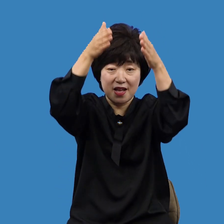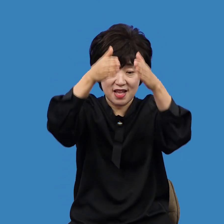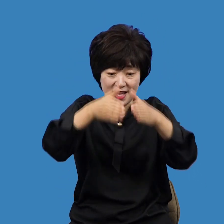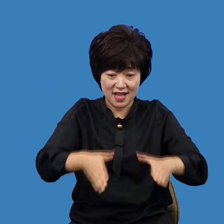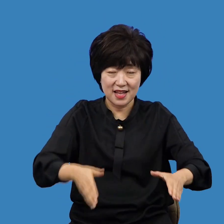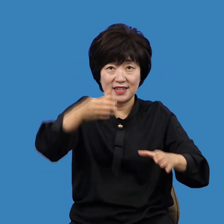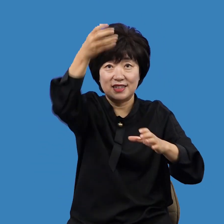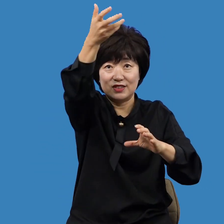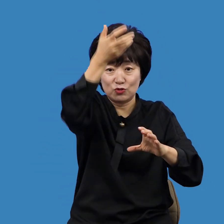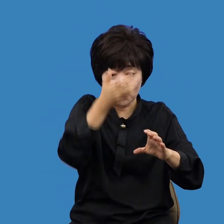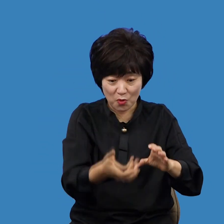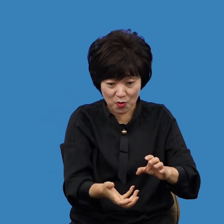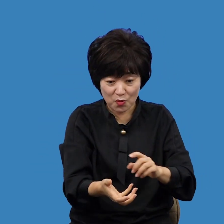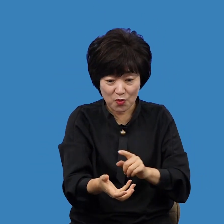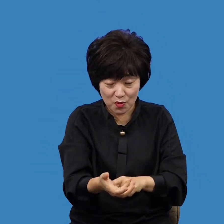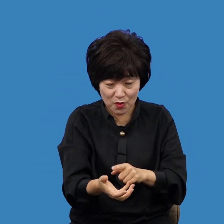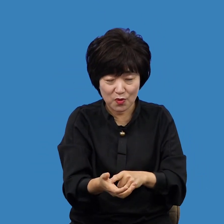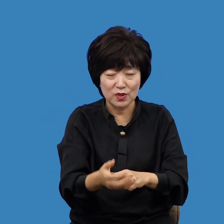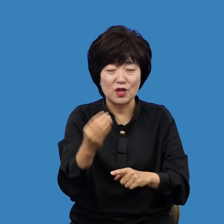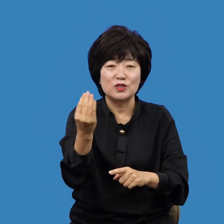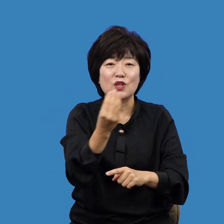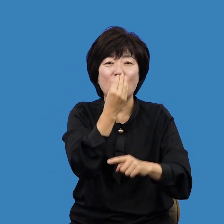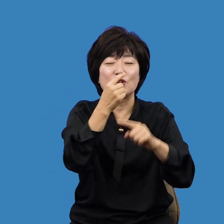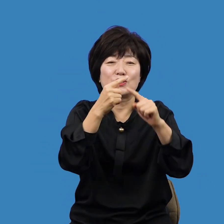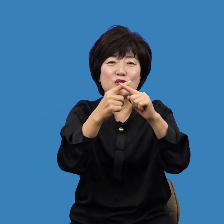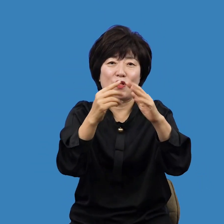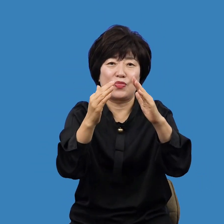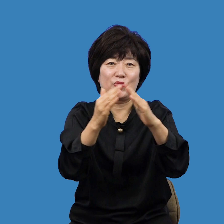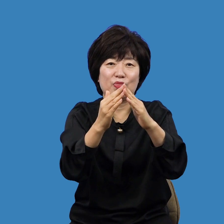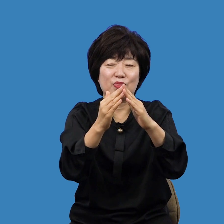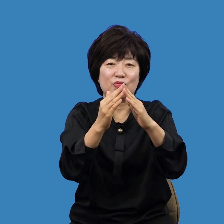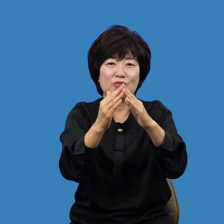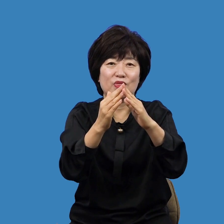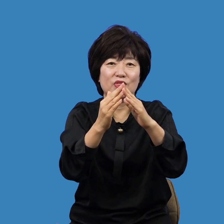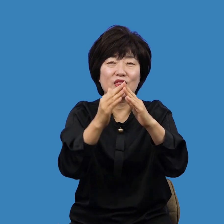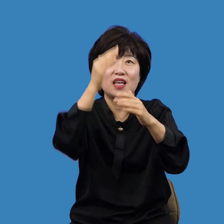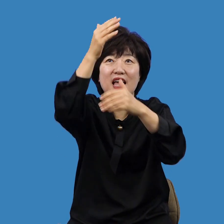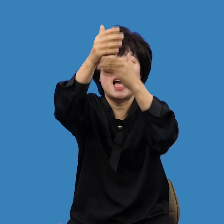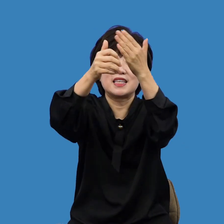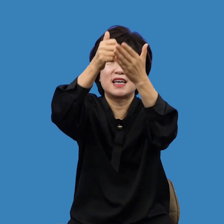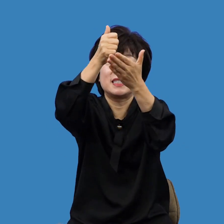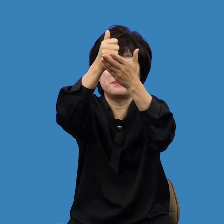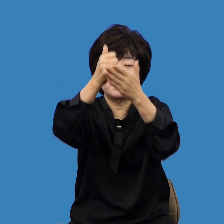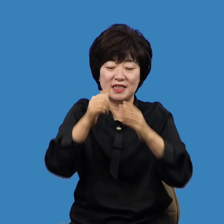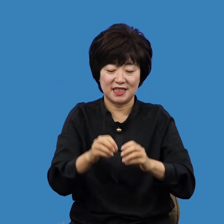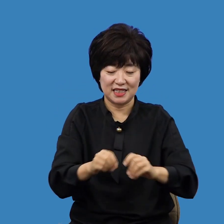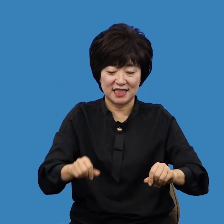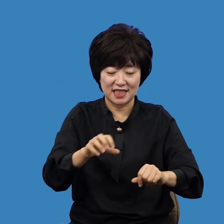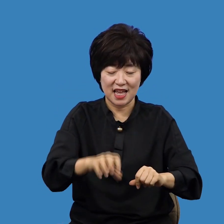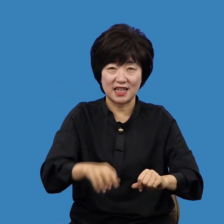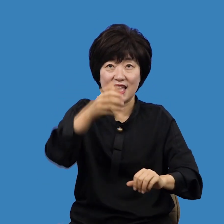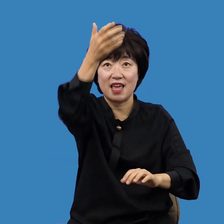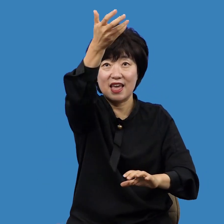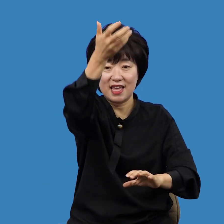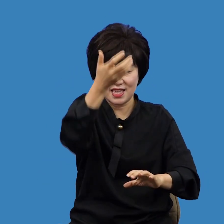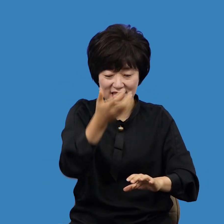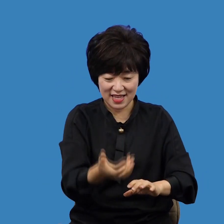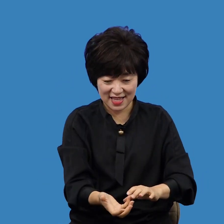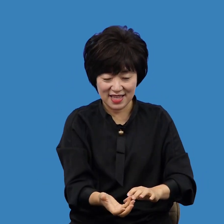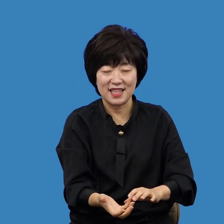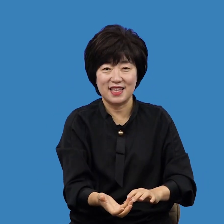시간이란 말이야. 그런데 성전은 어떤 곳이에요? 하나님이 이 땅 가운데로 임하시는 곳이거든. 하나님이 이